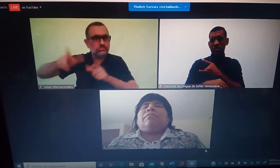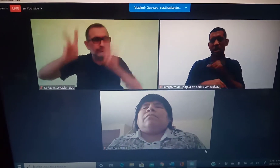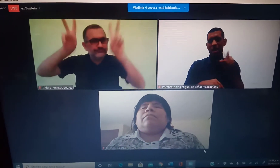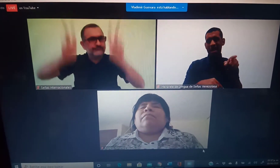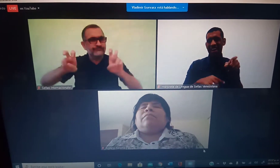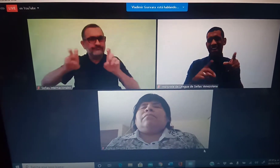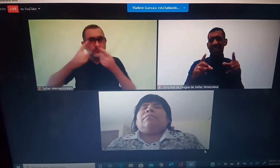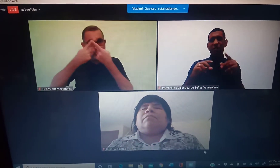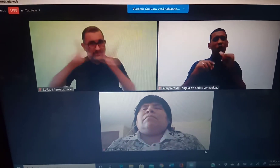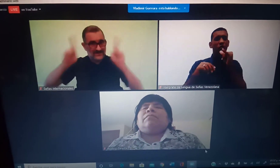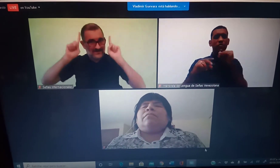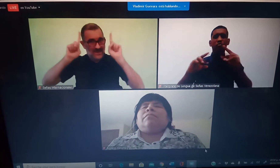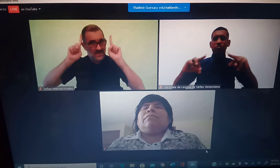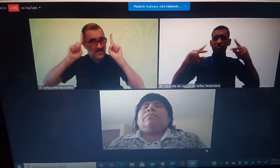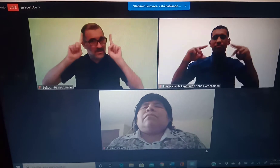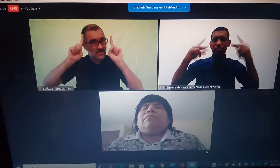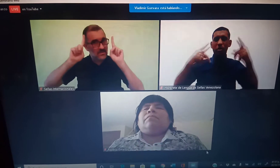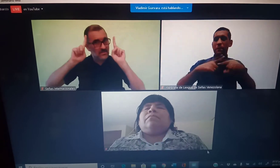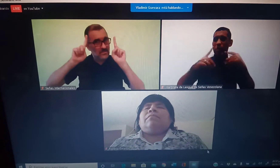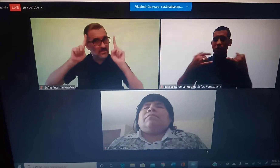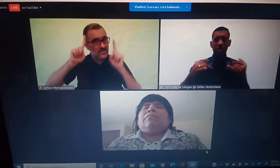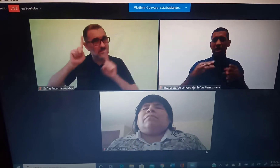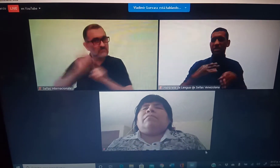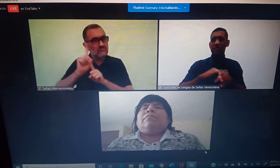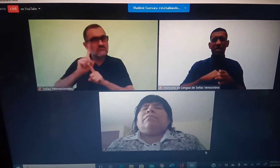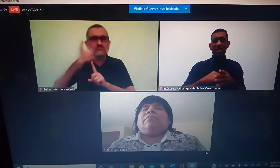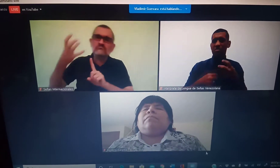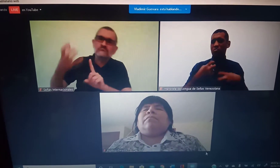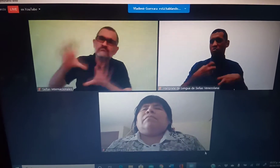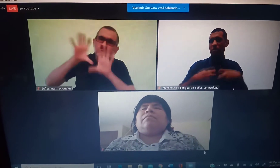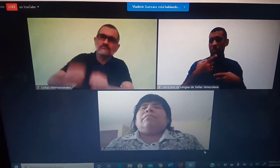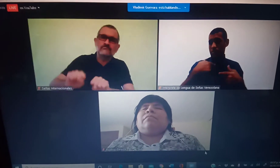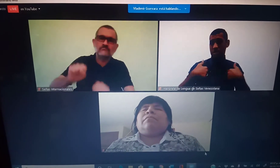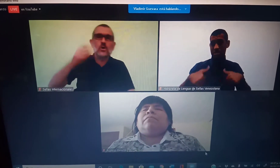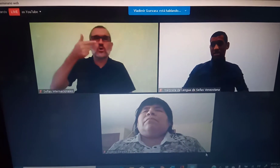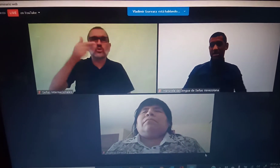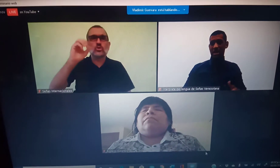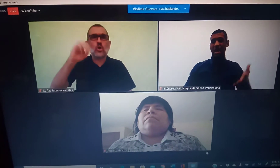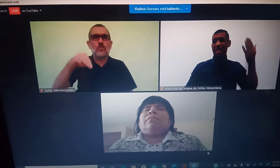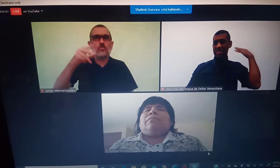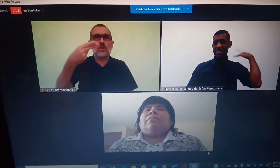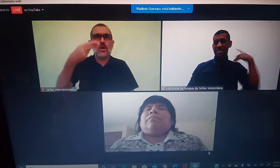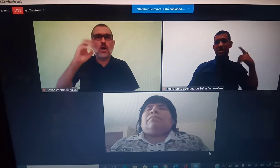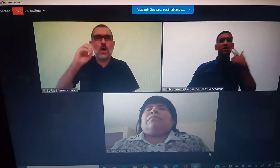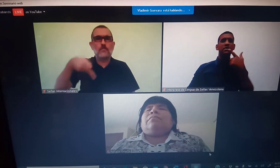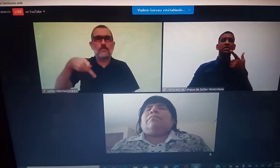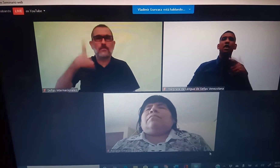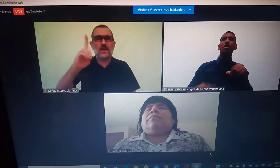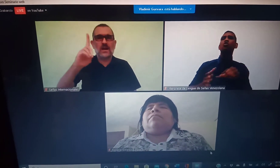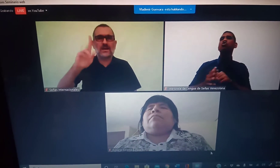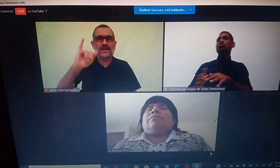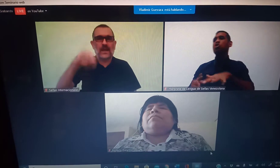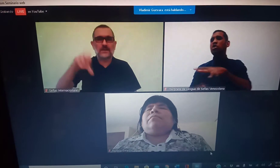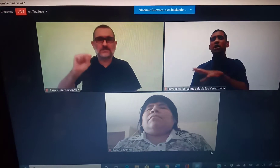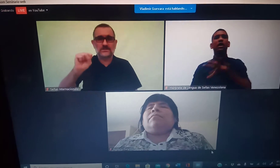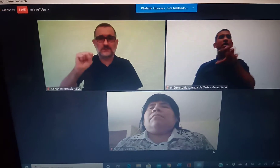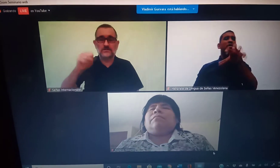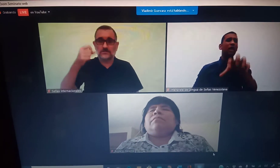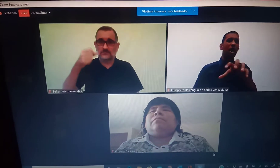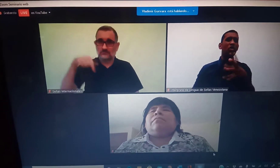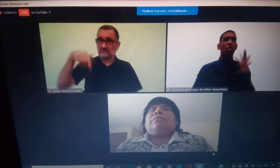porque los botones que te muestran, por ejemplo, acá donde yo estoy, antes me mostraba por condado, me mostraba por estado, me mostraba por país.